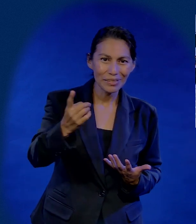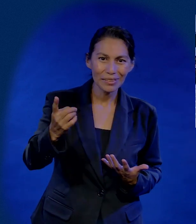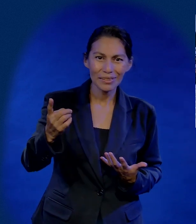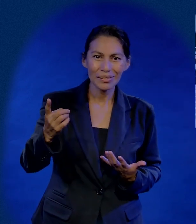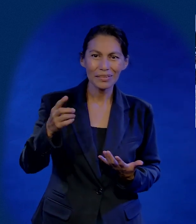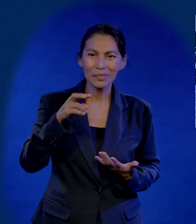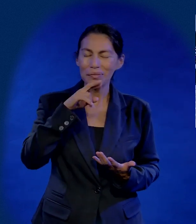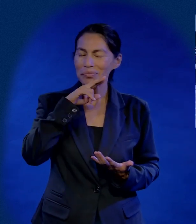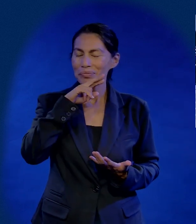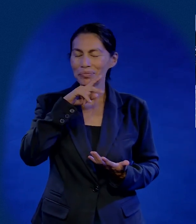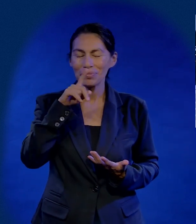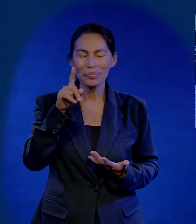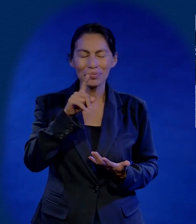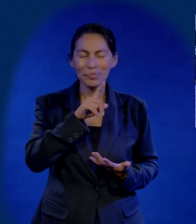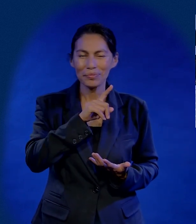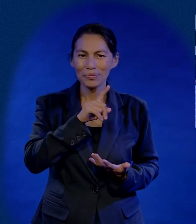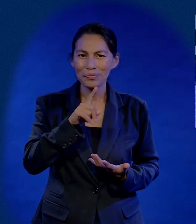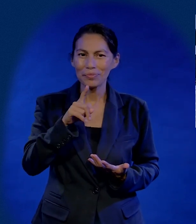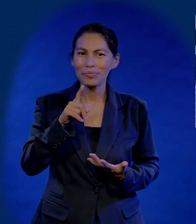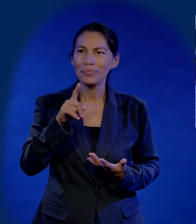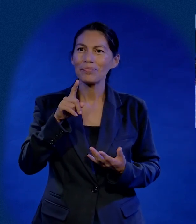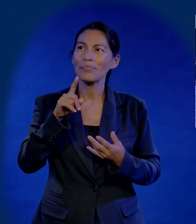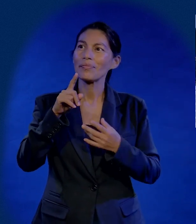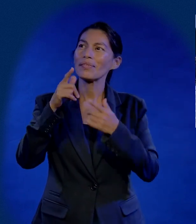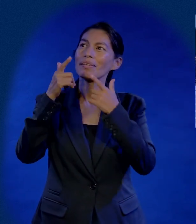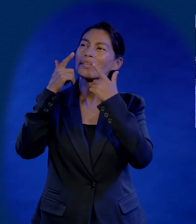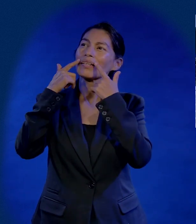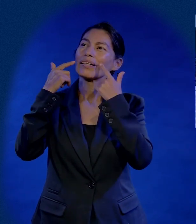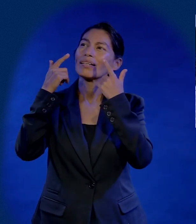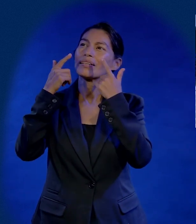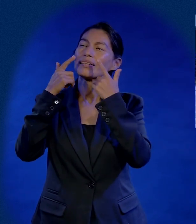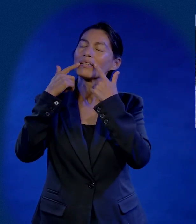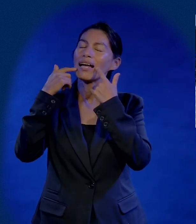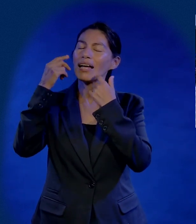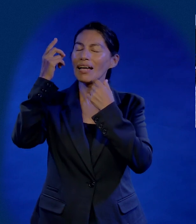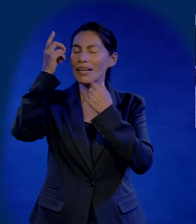El salvador Siempre dirija Siempre os daré